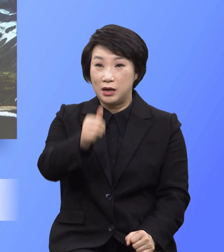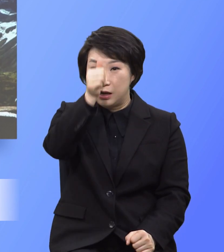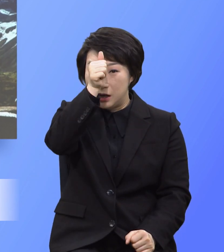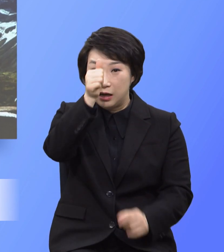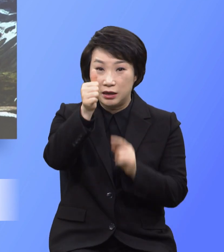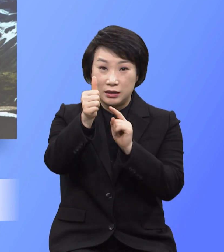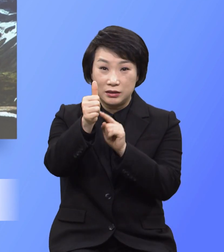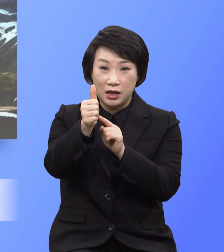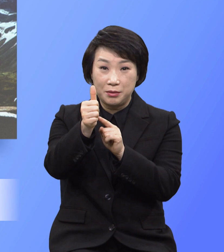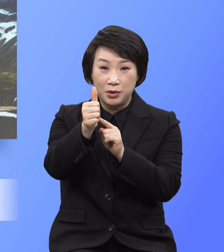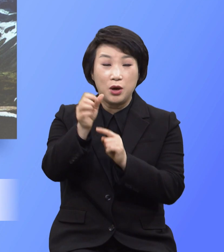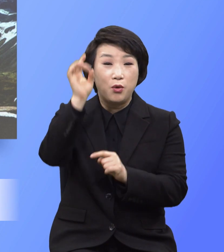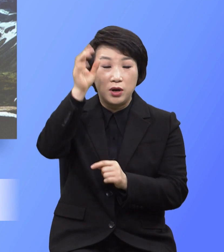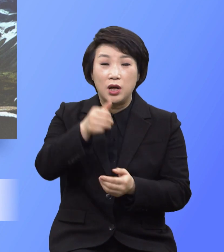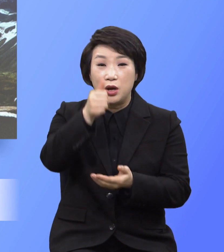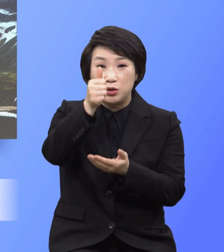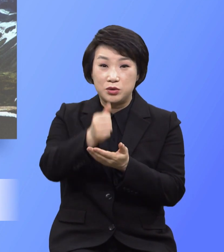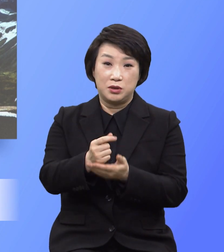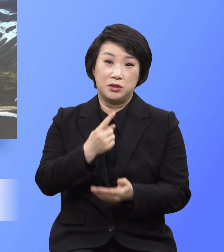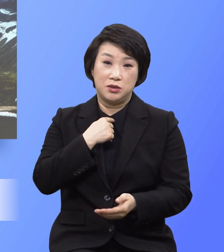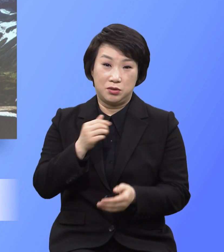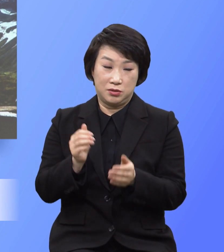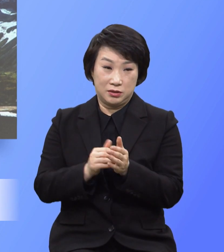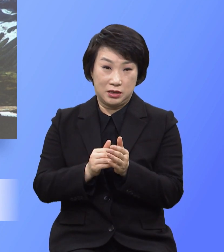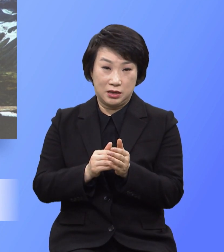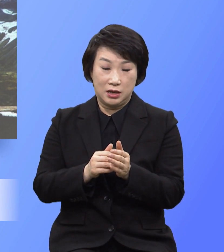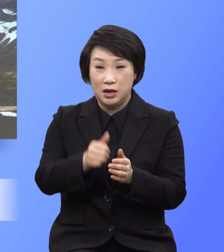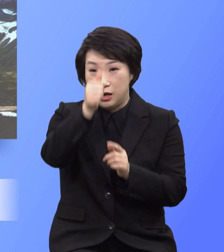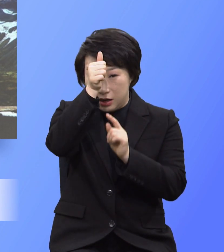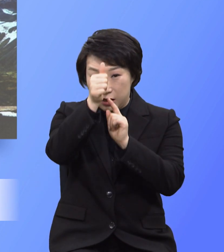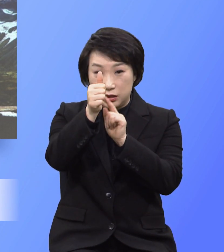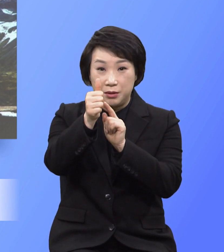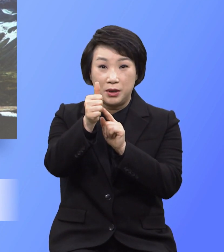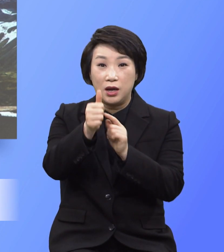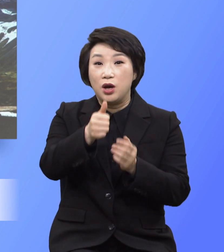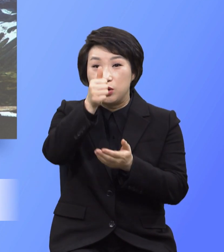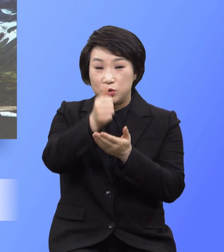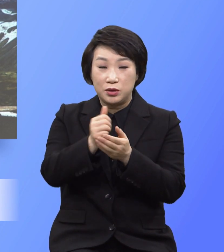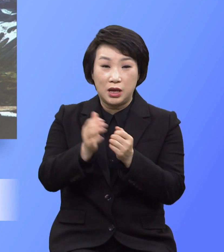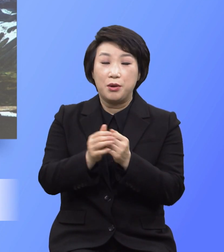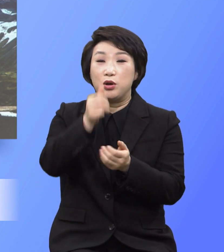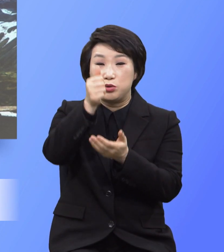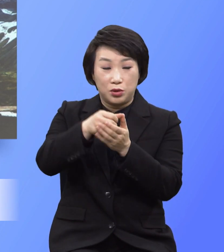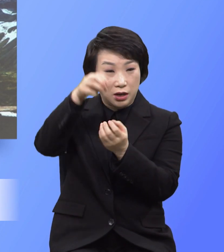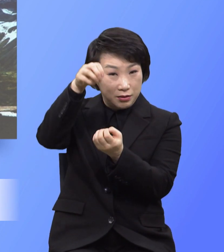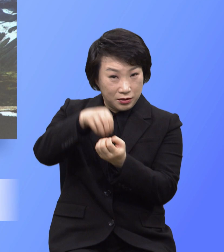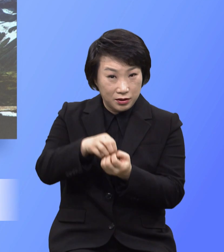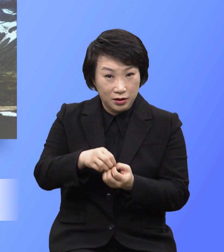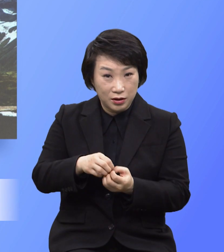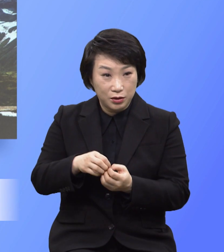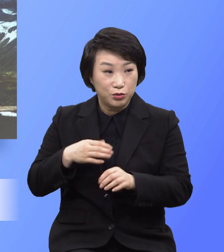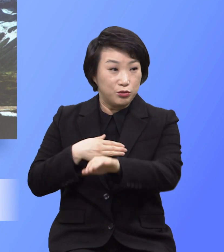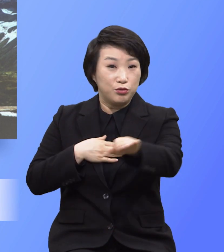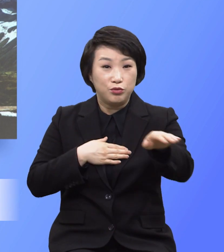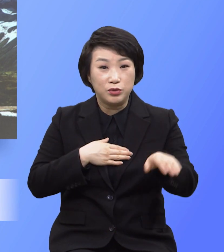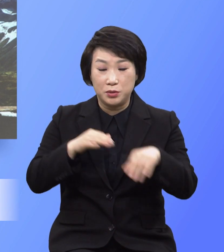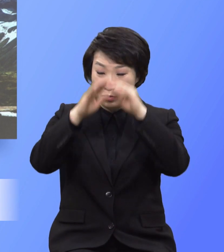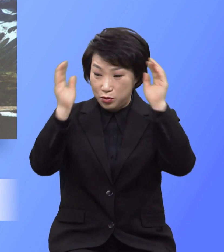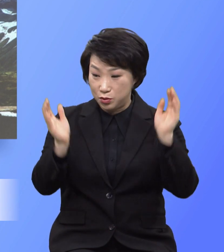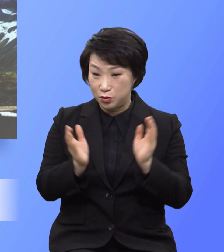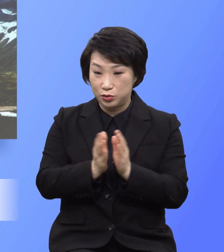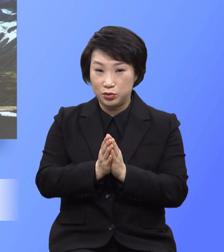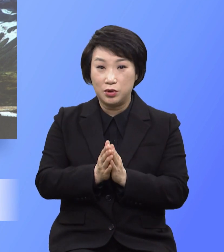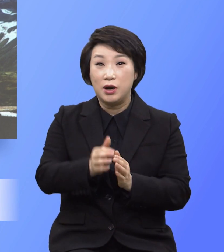아담이 원죄자, 아담의 죄로부터 죄가 유전되어 우리